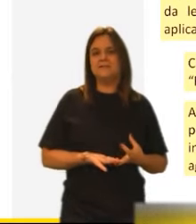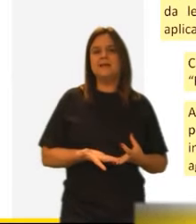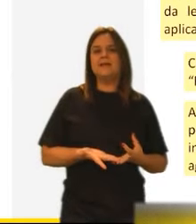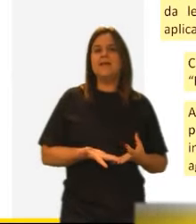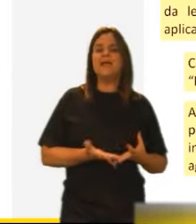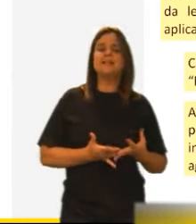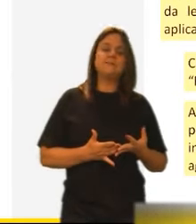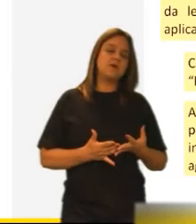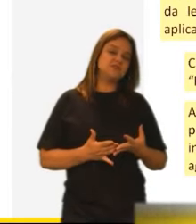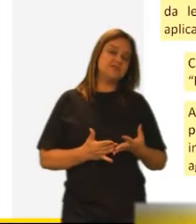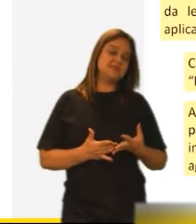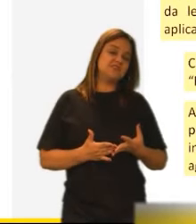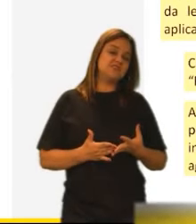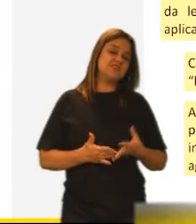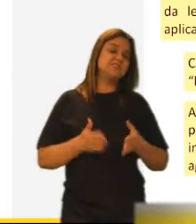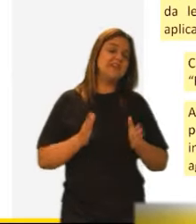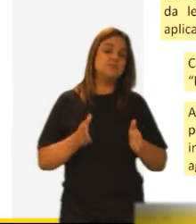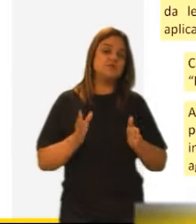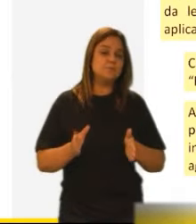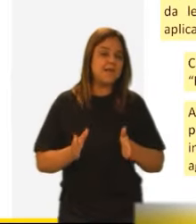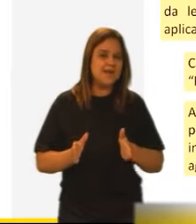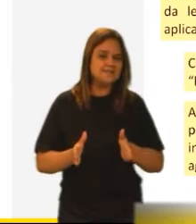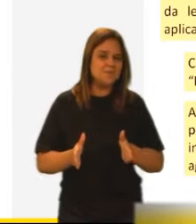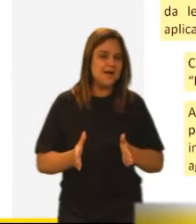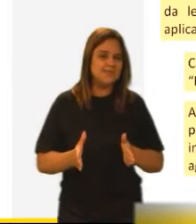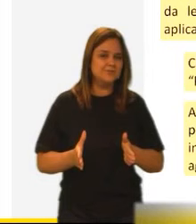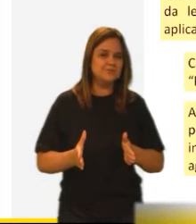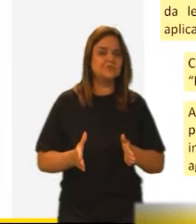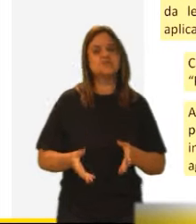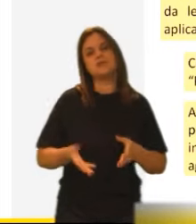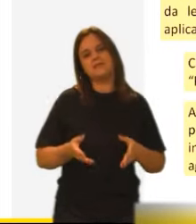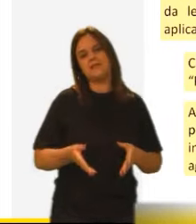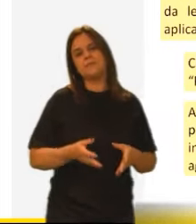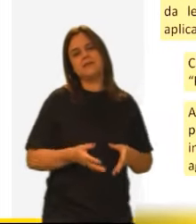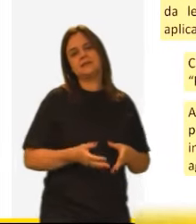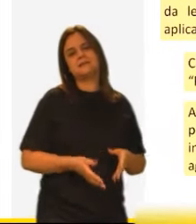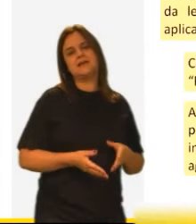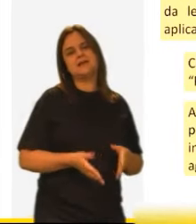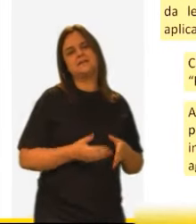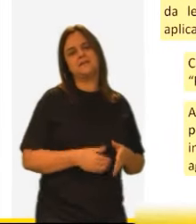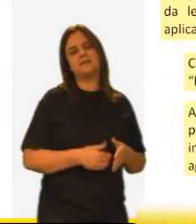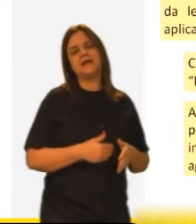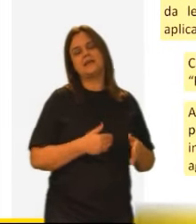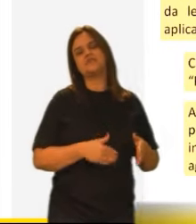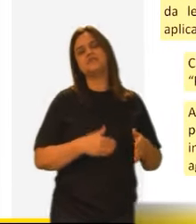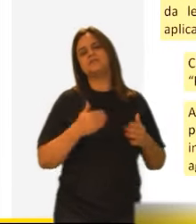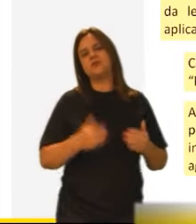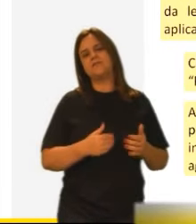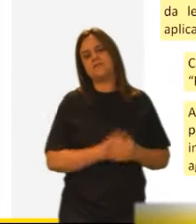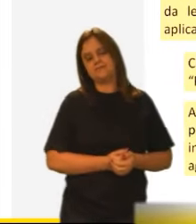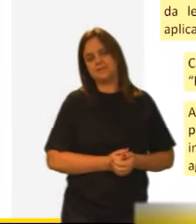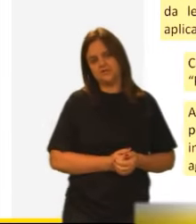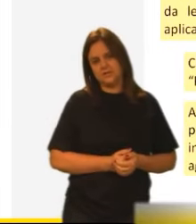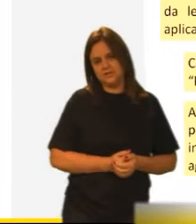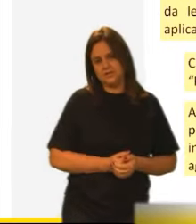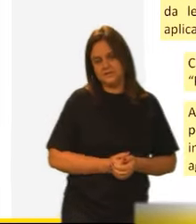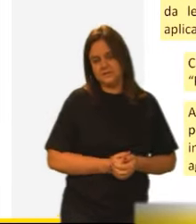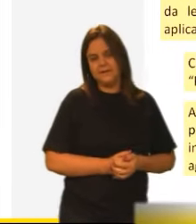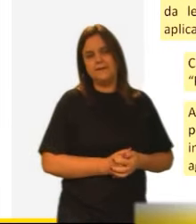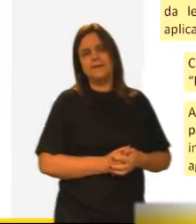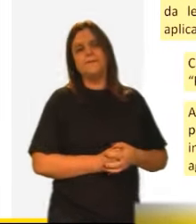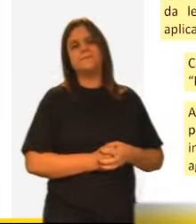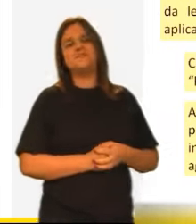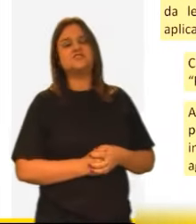criada, ela pode ser exigida dentro do mesmo ano, só tem que obedecer à anterioridade de 90